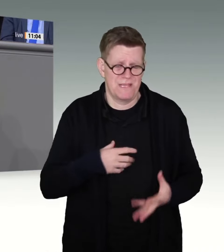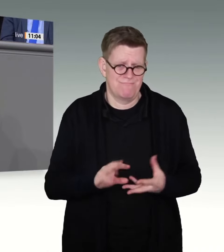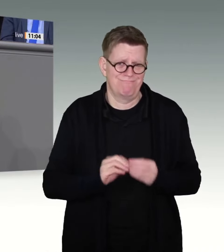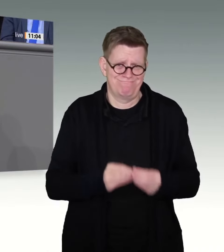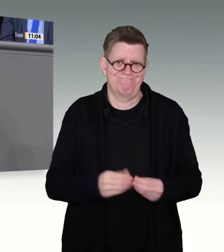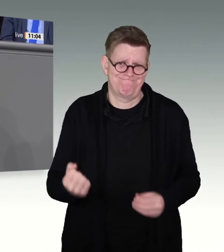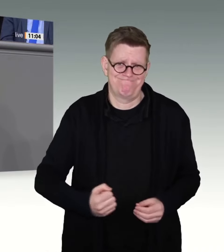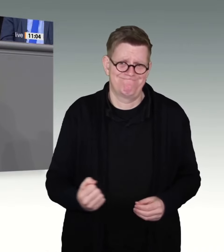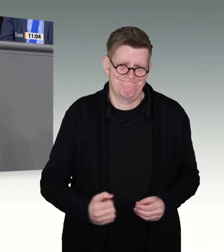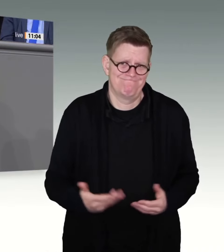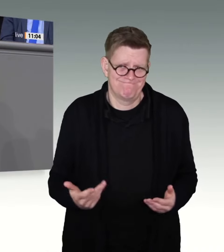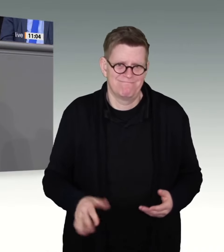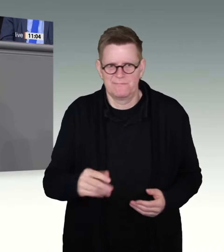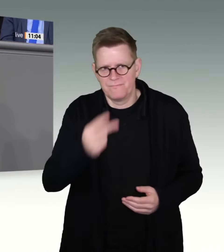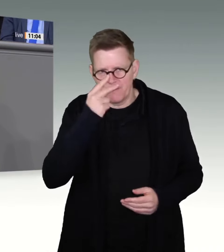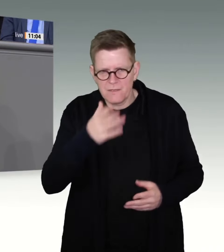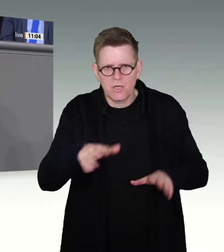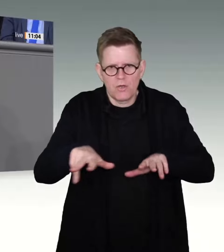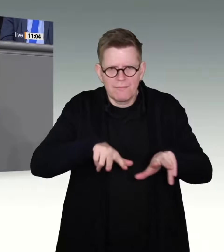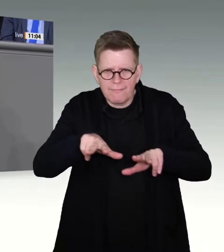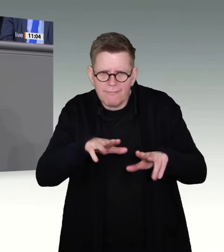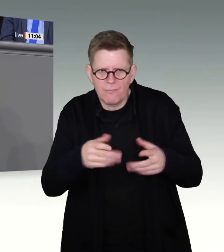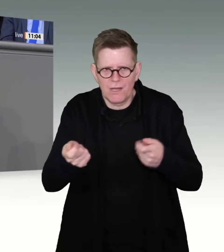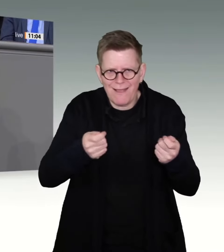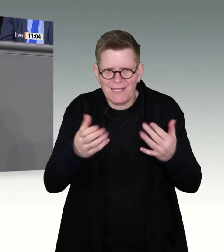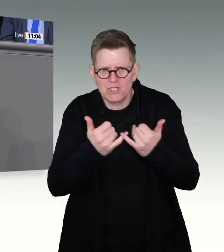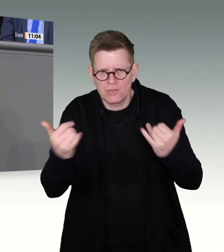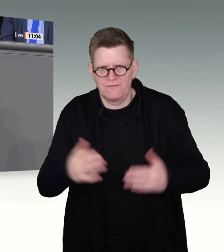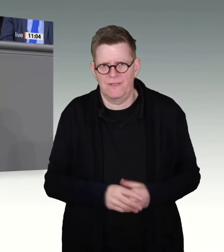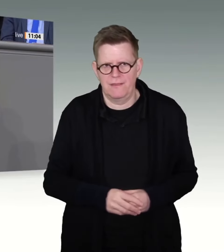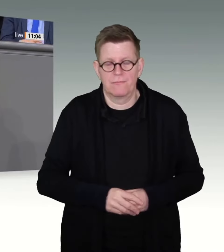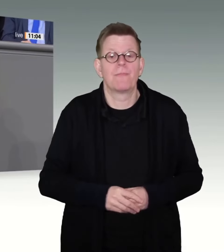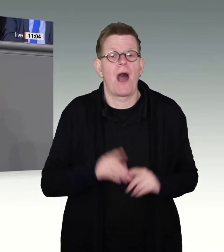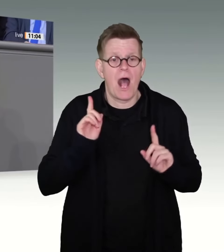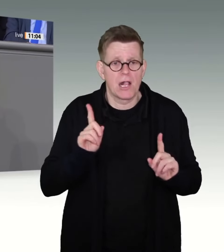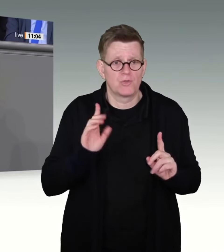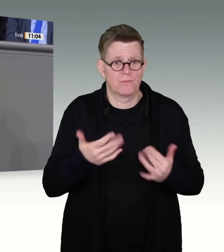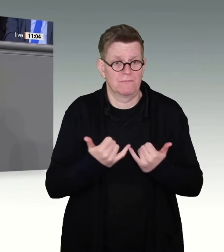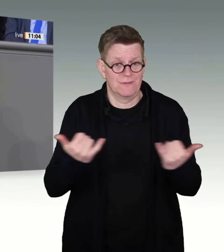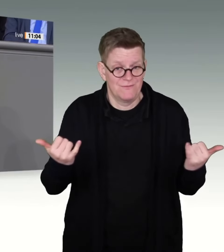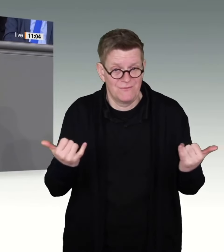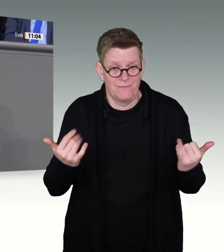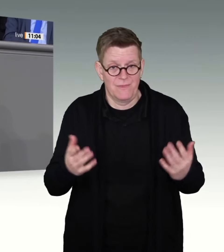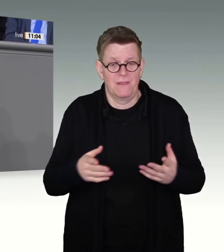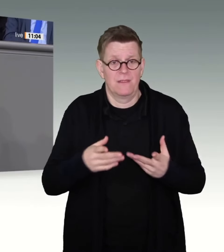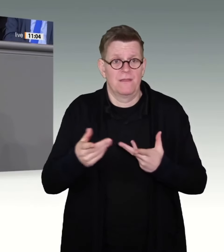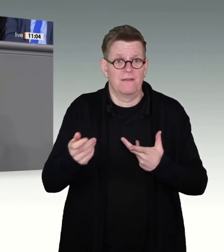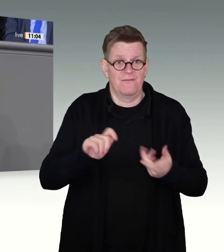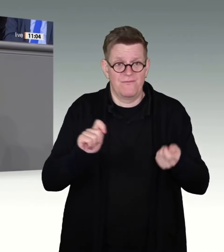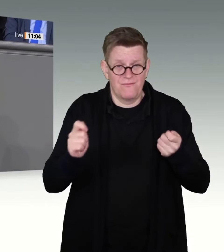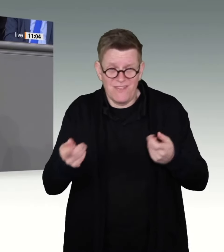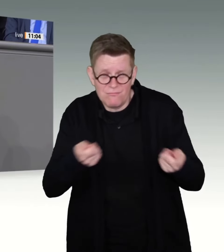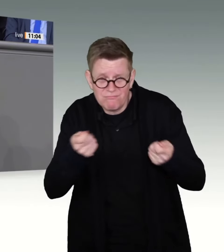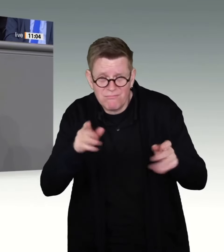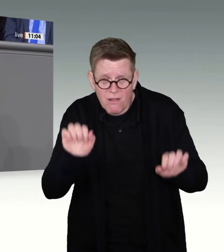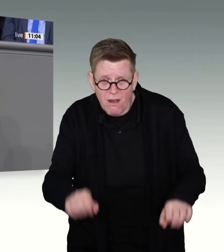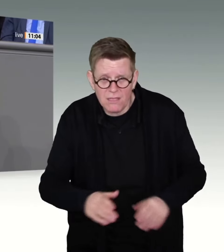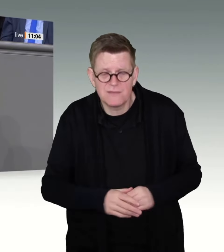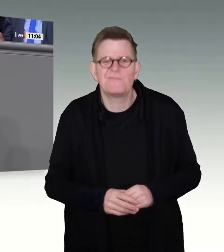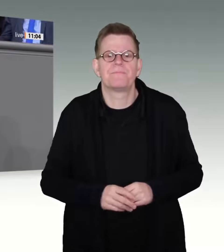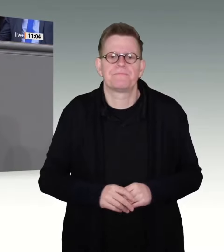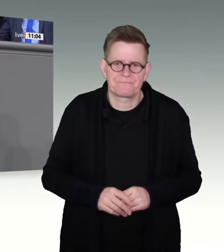notwendig sein, hierauf zu reagieren. Zu tun ist folglich Folgendes. Sowohl die kommunale Wohnraum